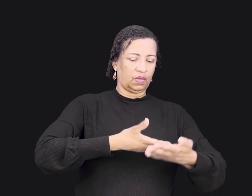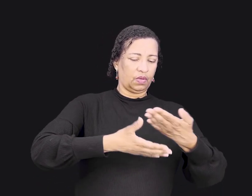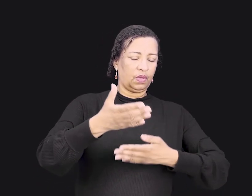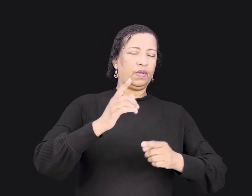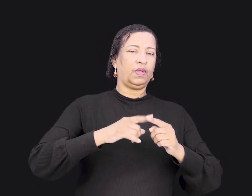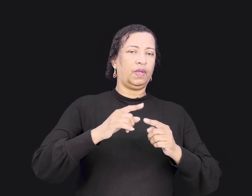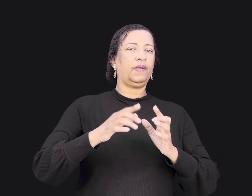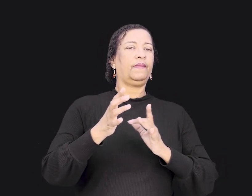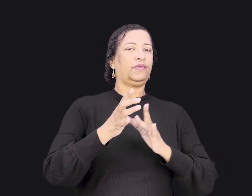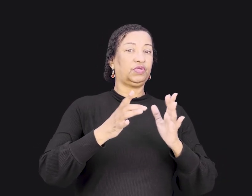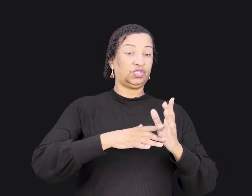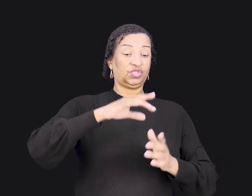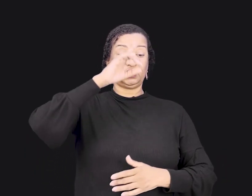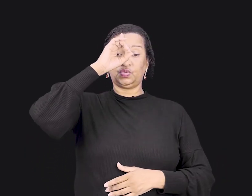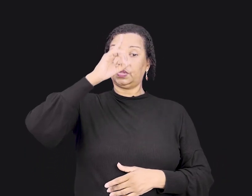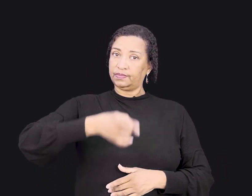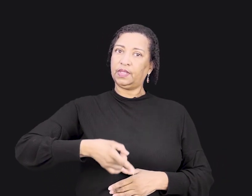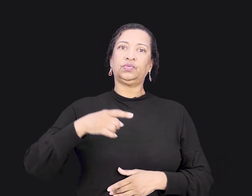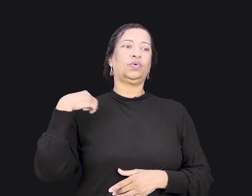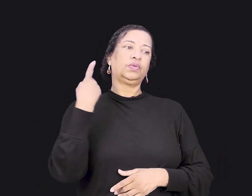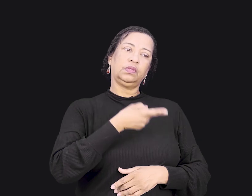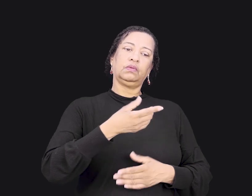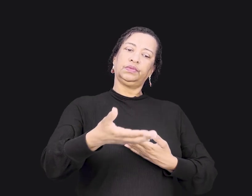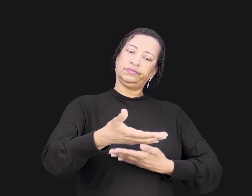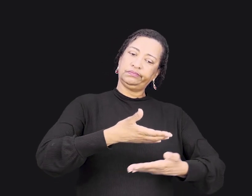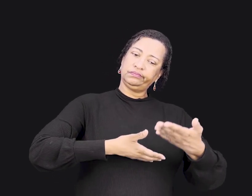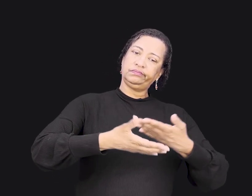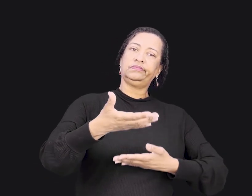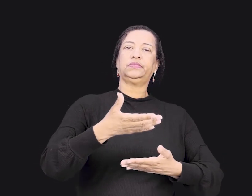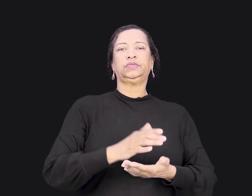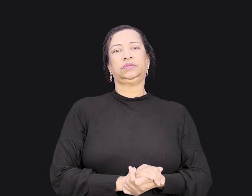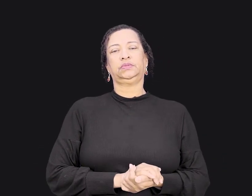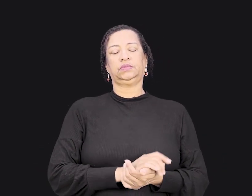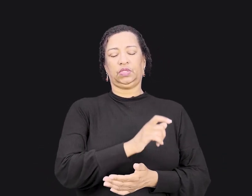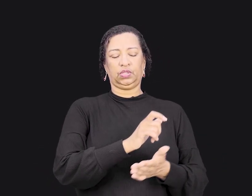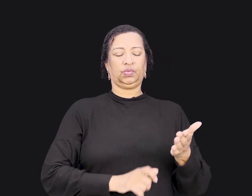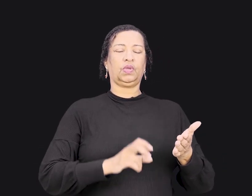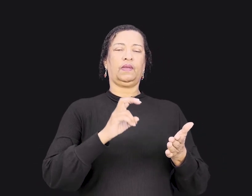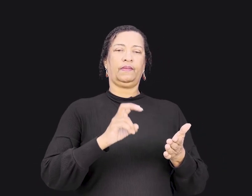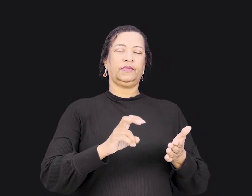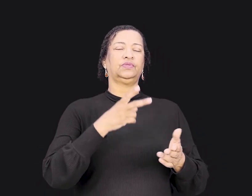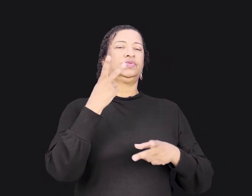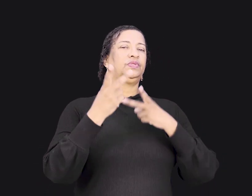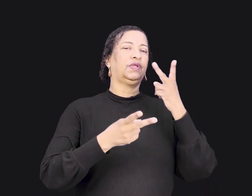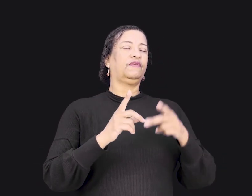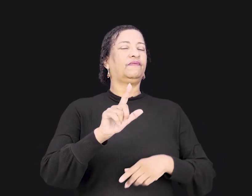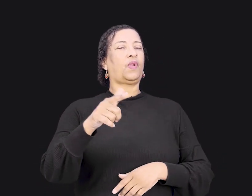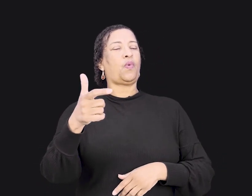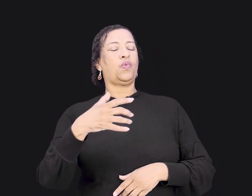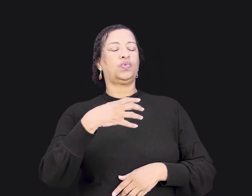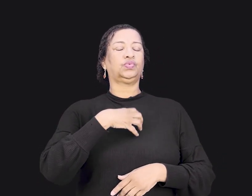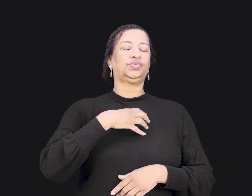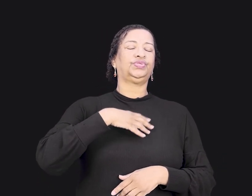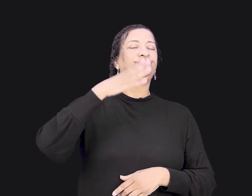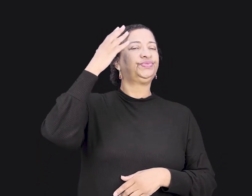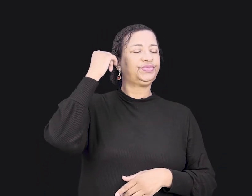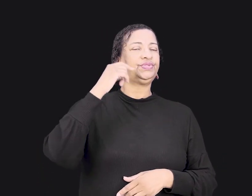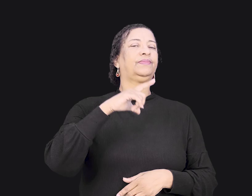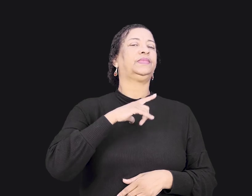nos ordenou que amássemos uns aos outros. No capítulo 5, João compartilha conosco outras maneiras de sabermos que temos a